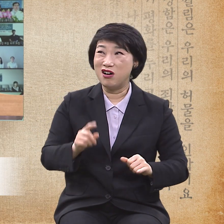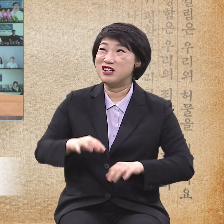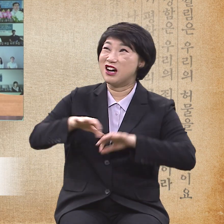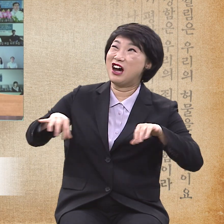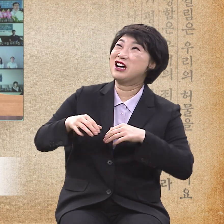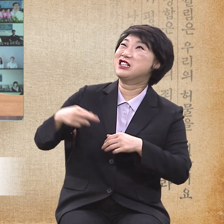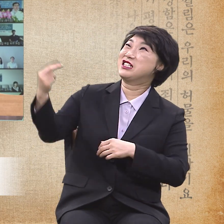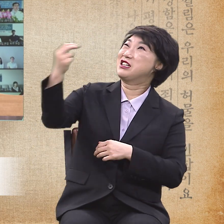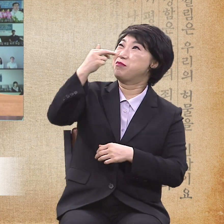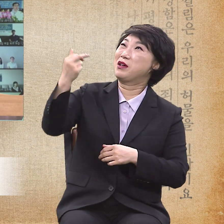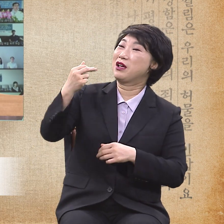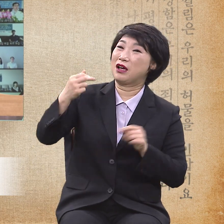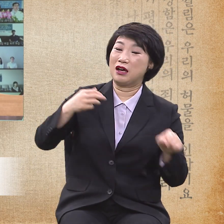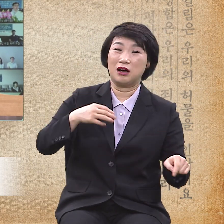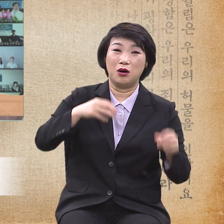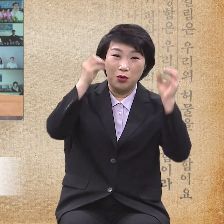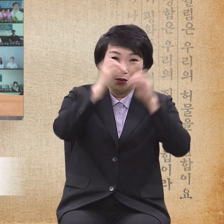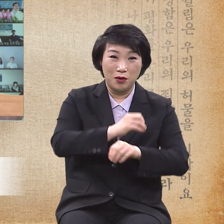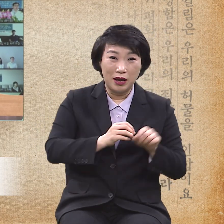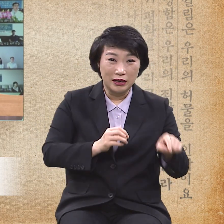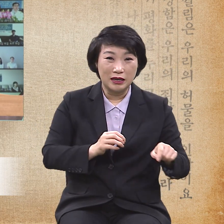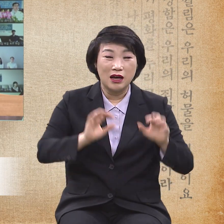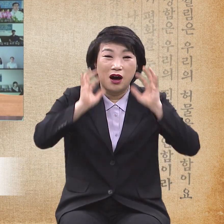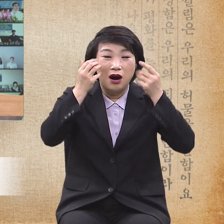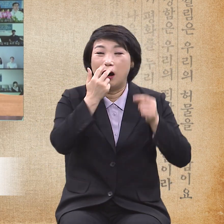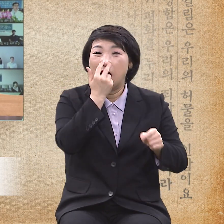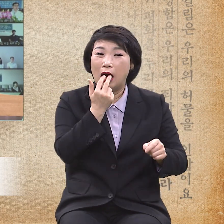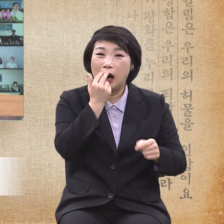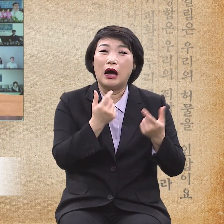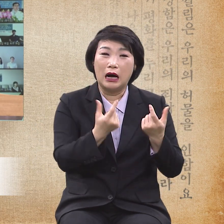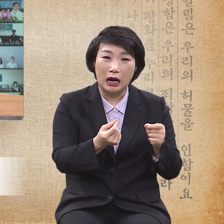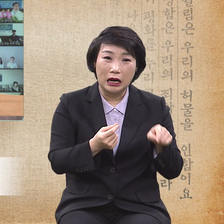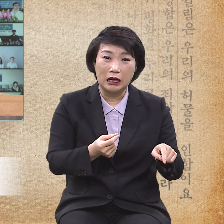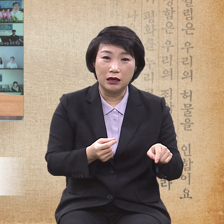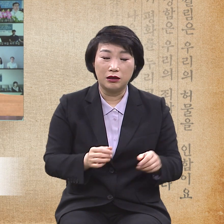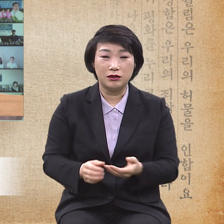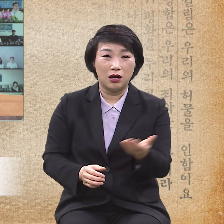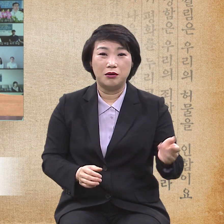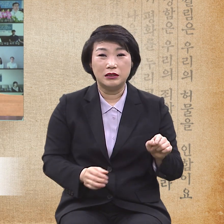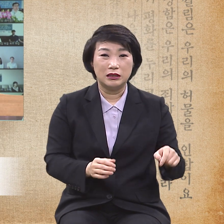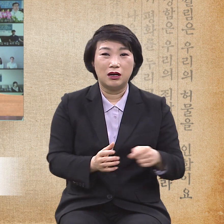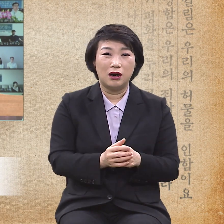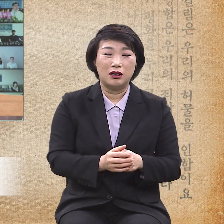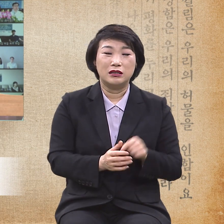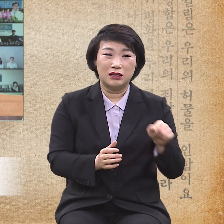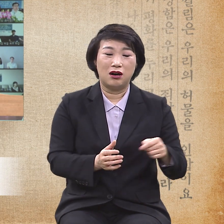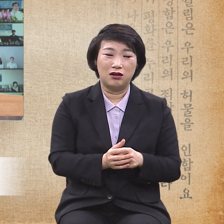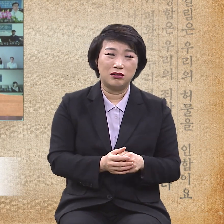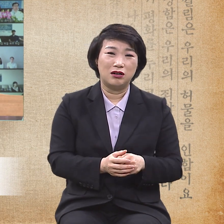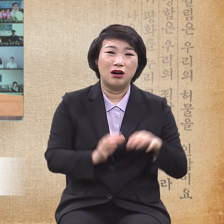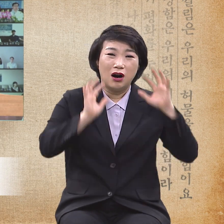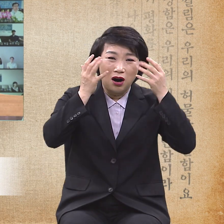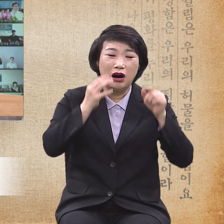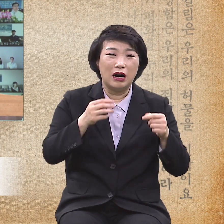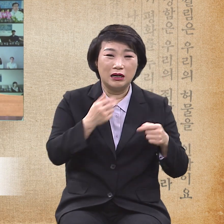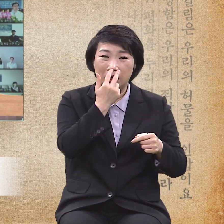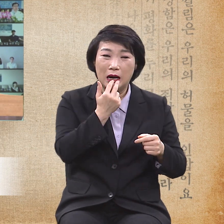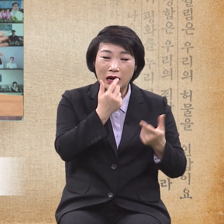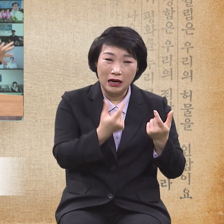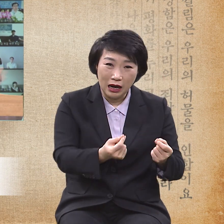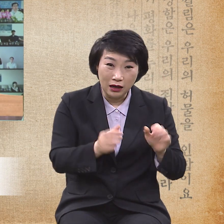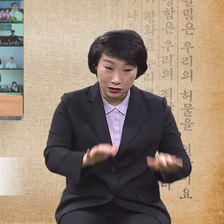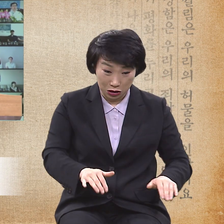간섭과 시비로한 그래서 어린아이 같다 이 말이요. 이는 몽학 선생 밑에서 배우는 어린아이와 같다 이 말이요.